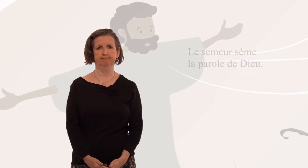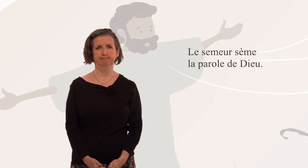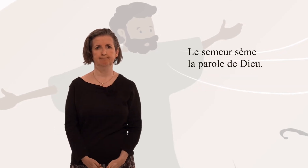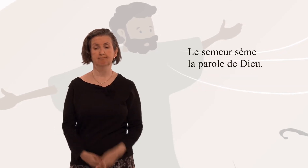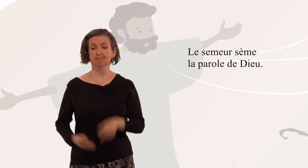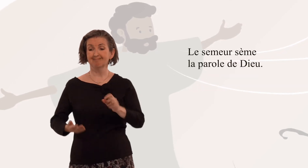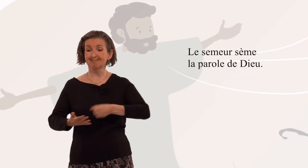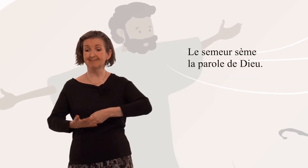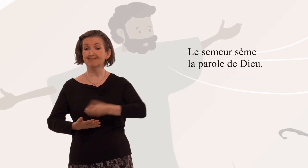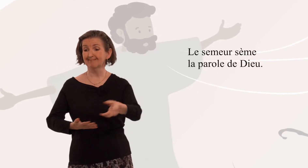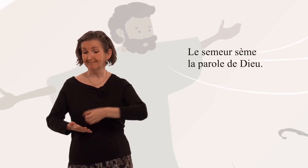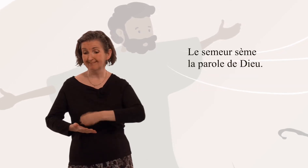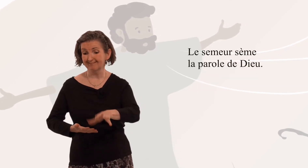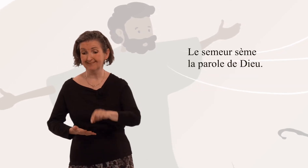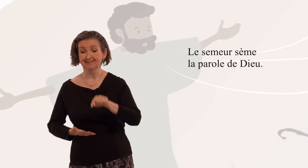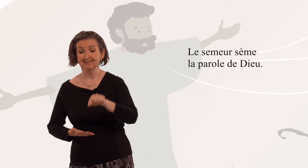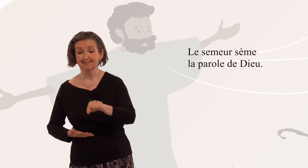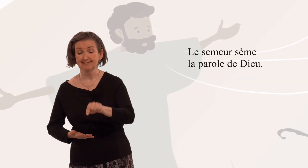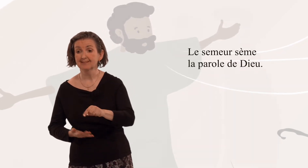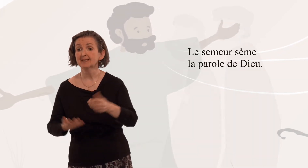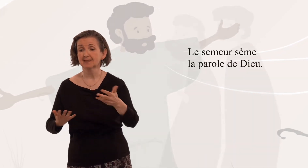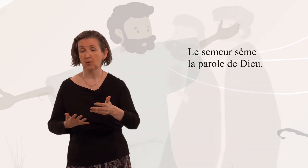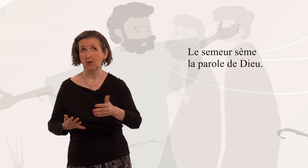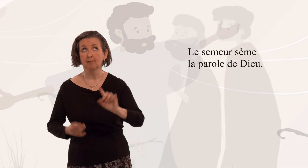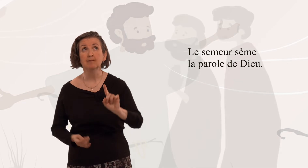Le semeur sème la parole de Dieu.